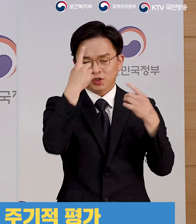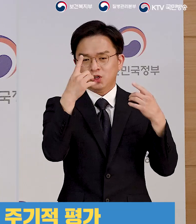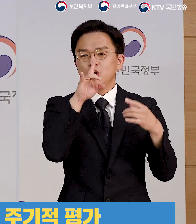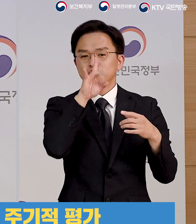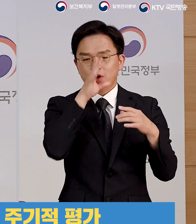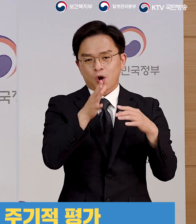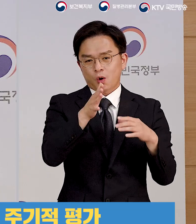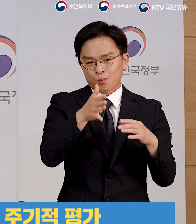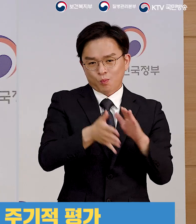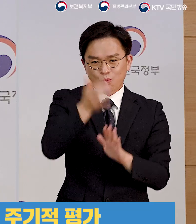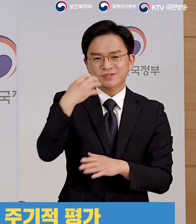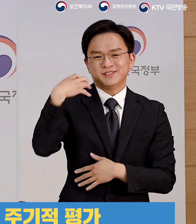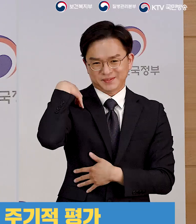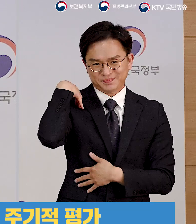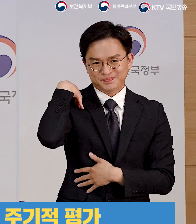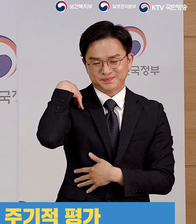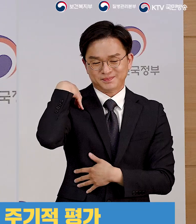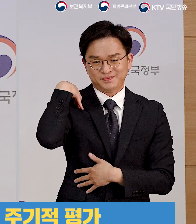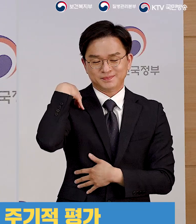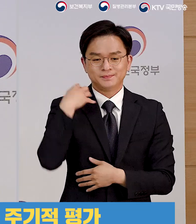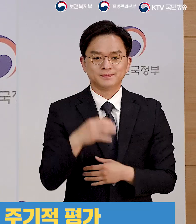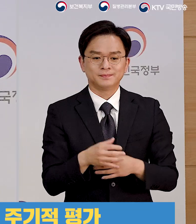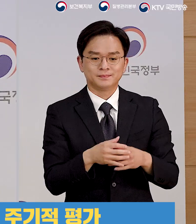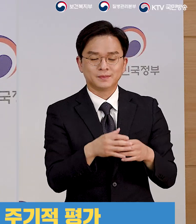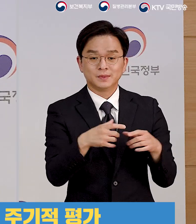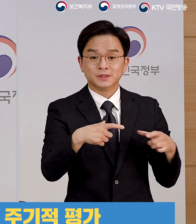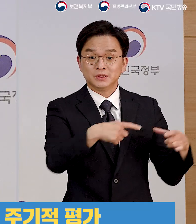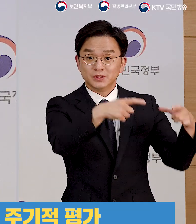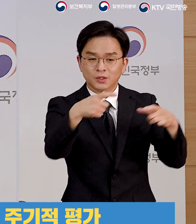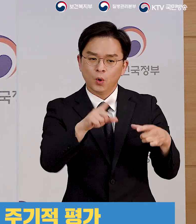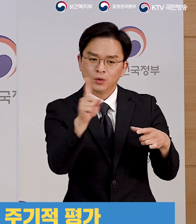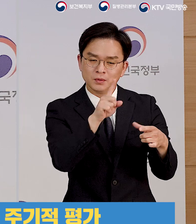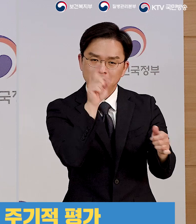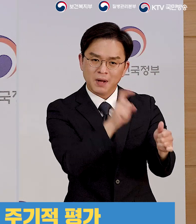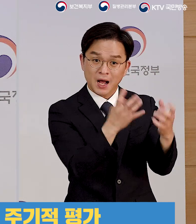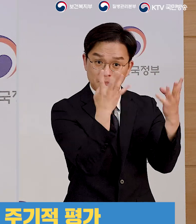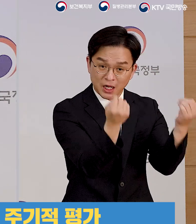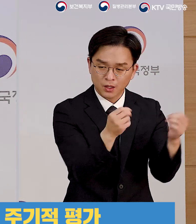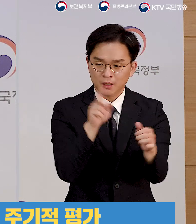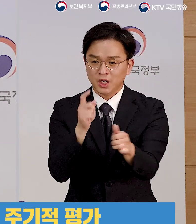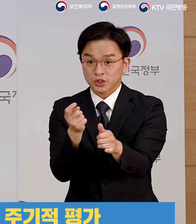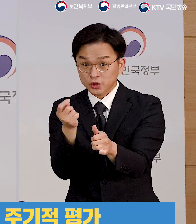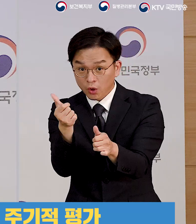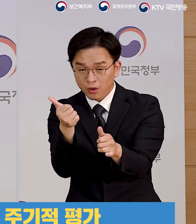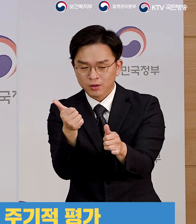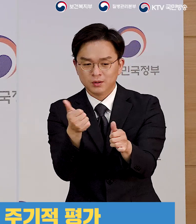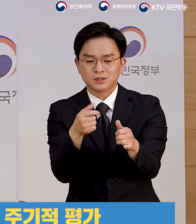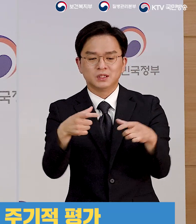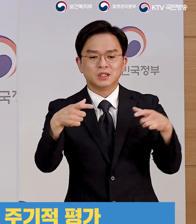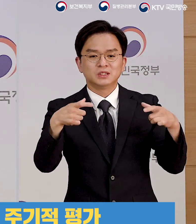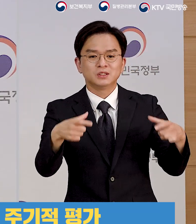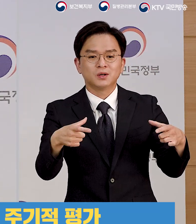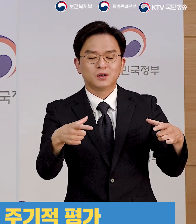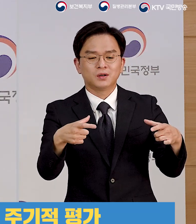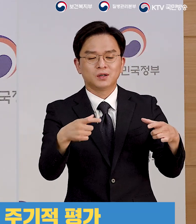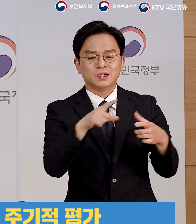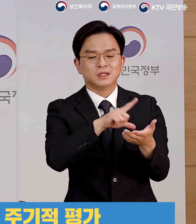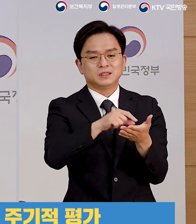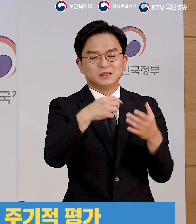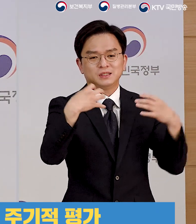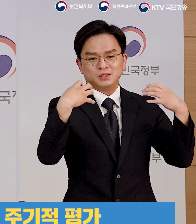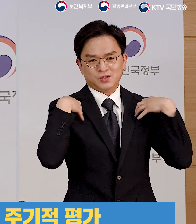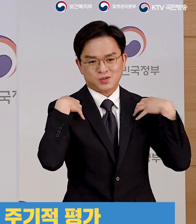단계 조정은 전국적으로 적용되지만 지역별 유행 정도의 편차가 심한 경우 지자체와